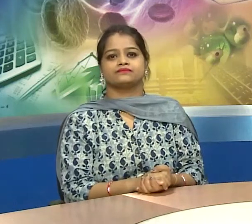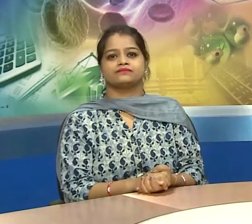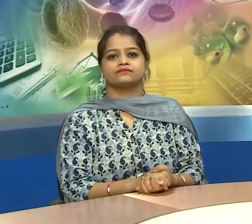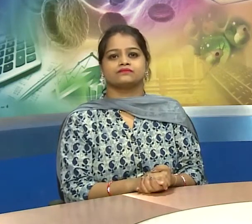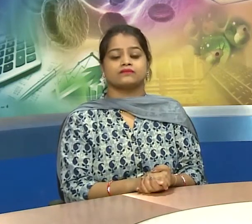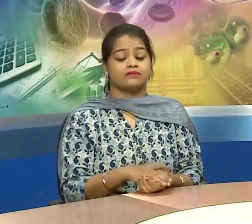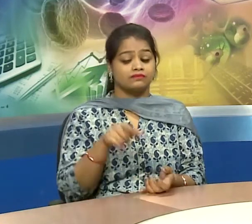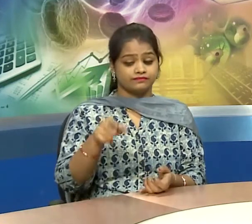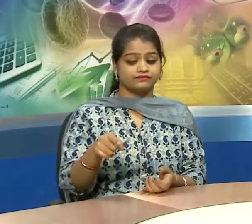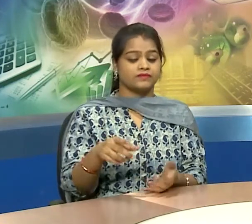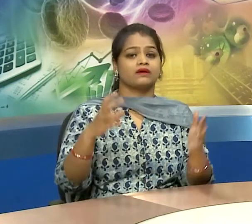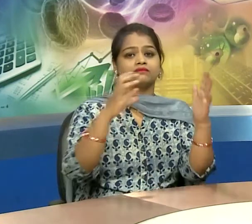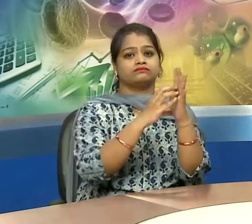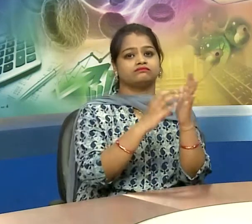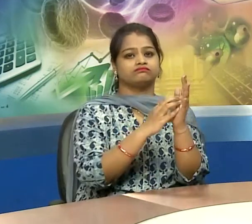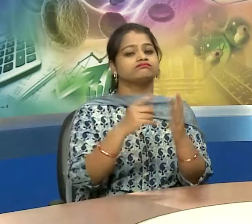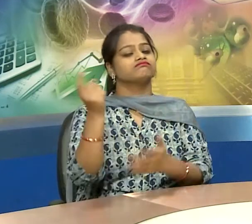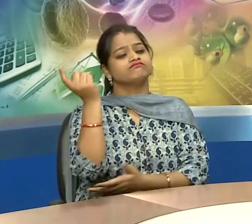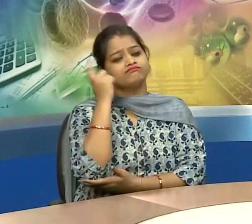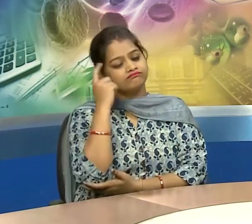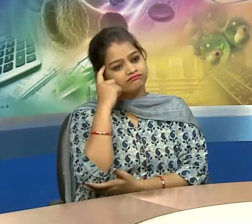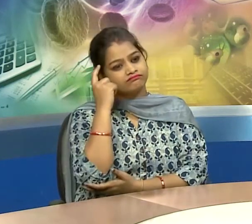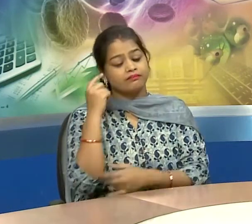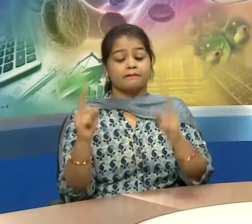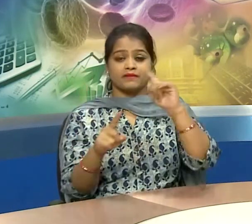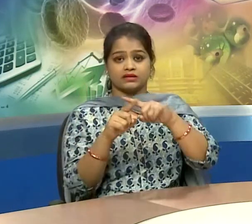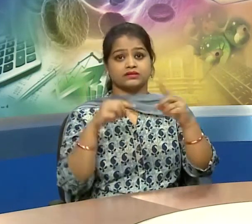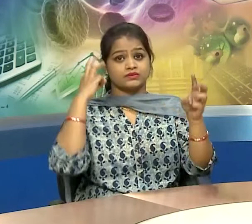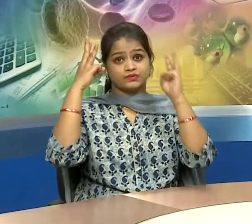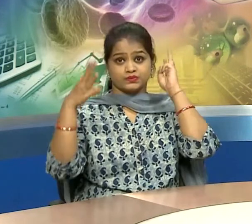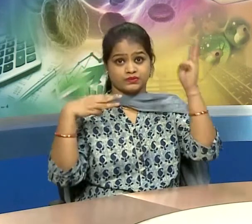यह एक विचारात्मक और चिंतन प्रधान ललित निबंध है।